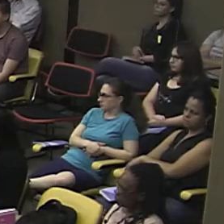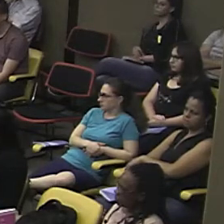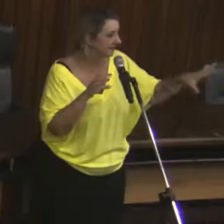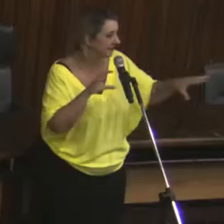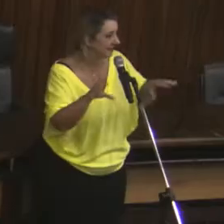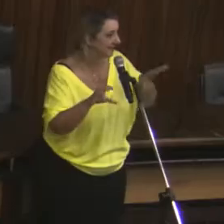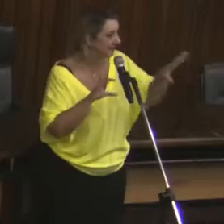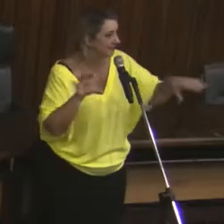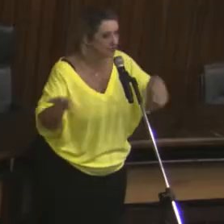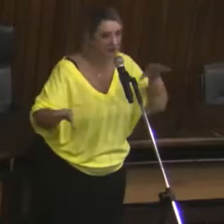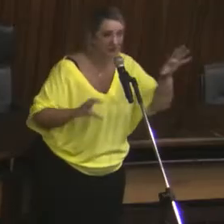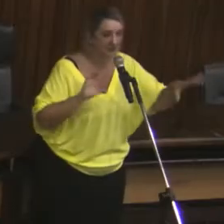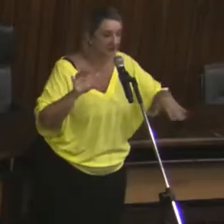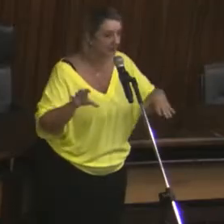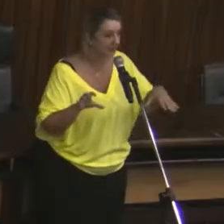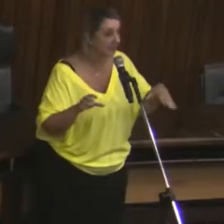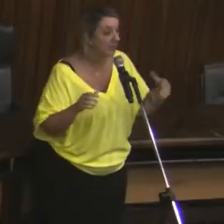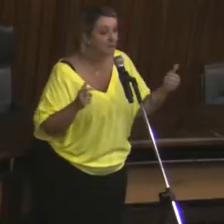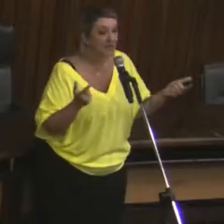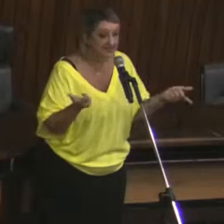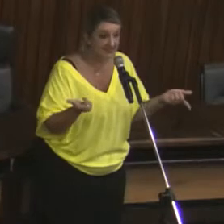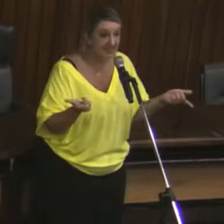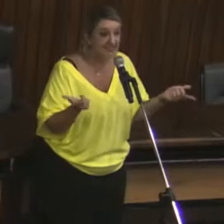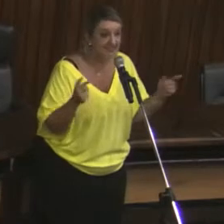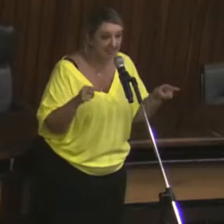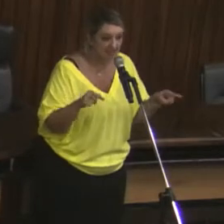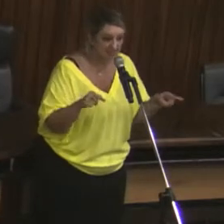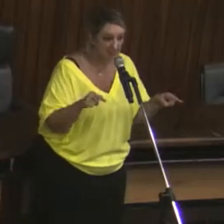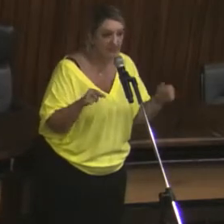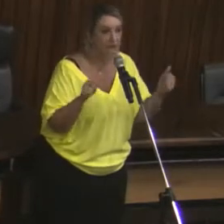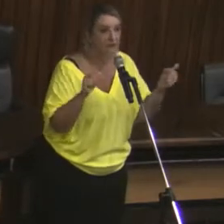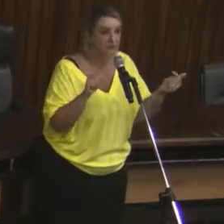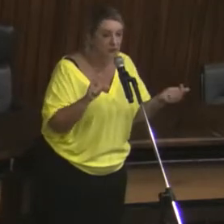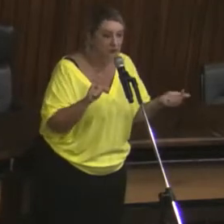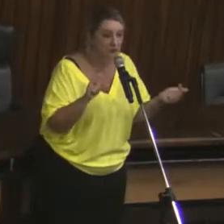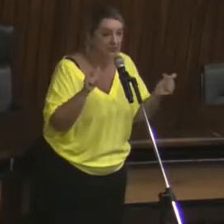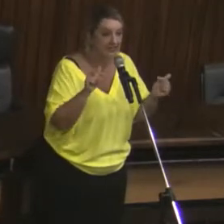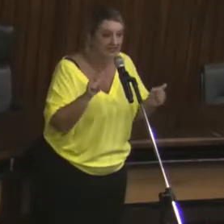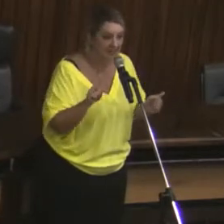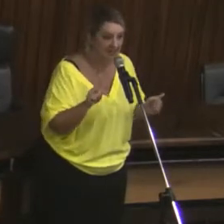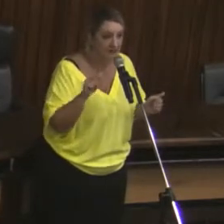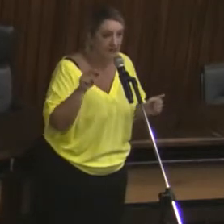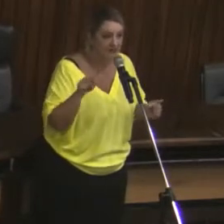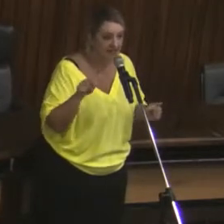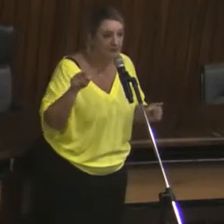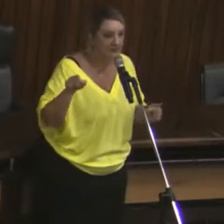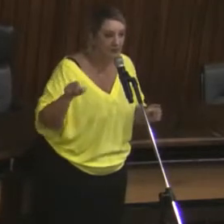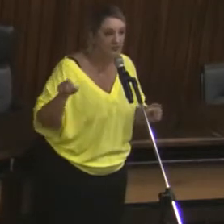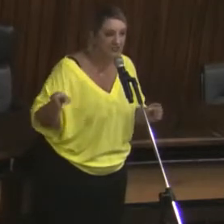fica ali entre uma, entre outra, mas nem sempre o surdo oralizado sabe a língua de